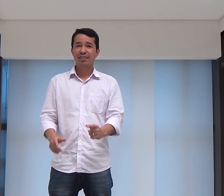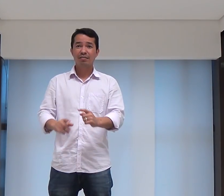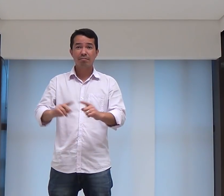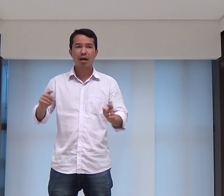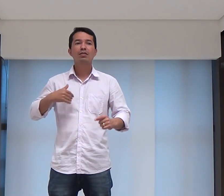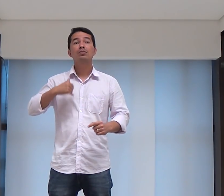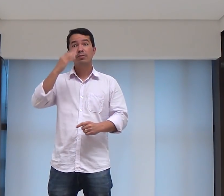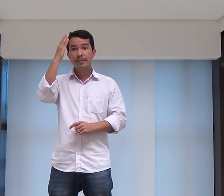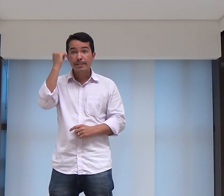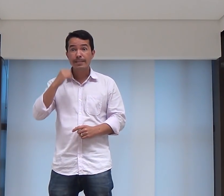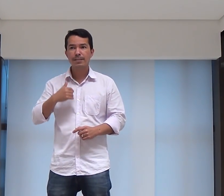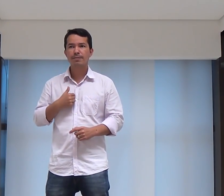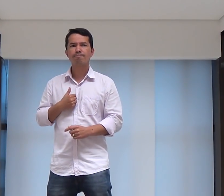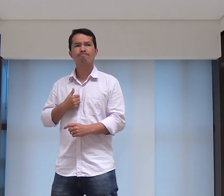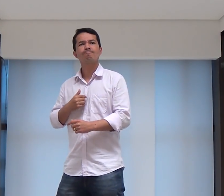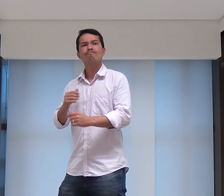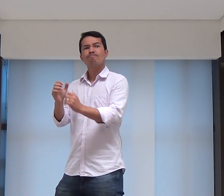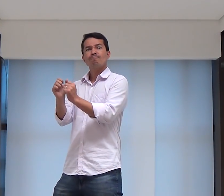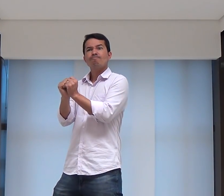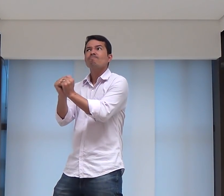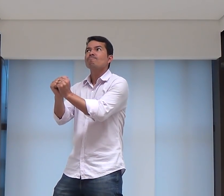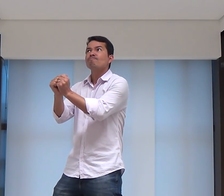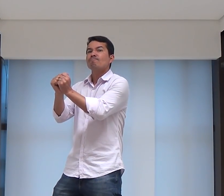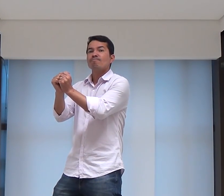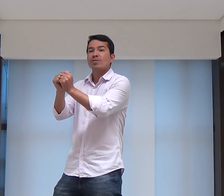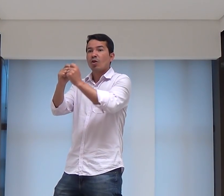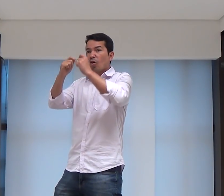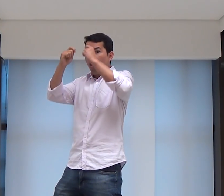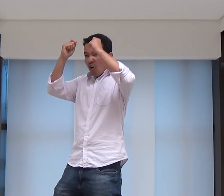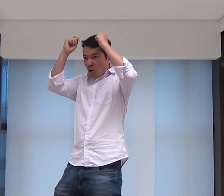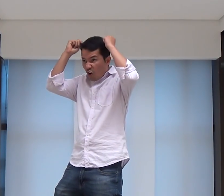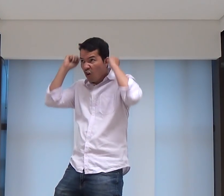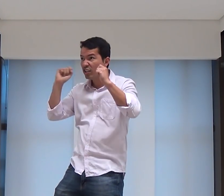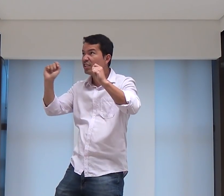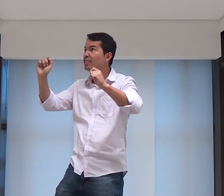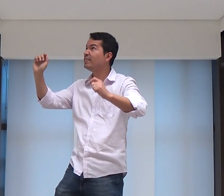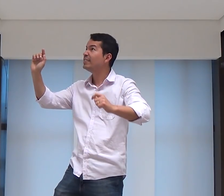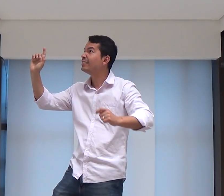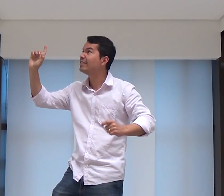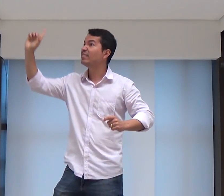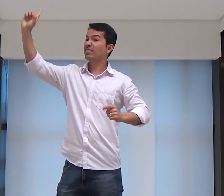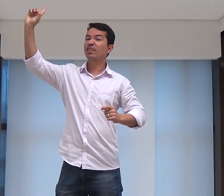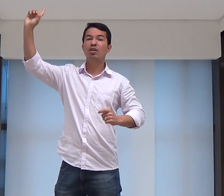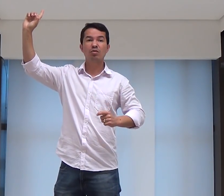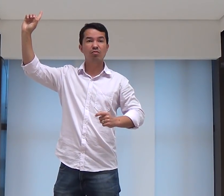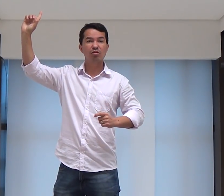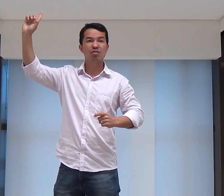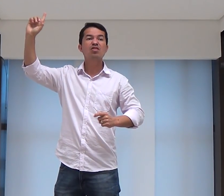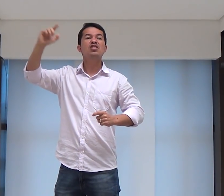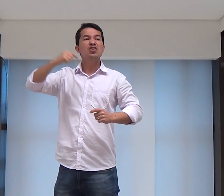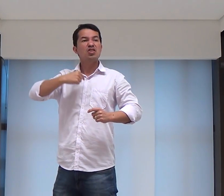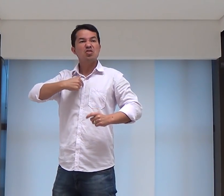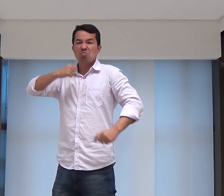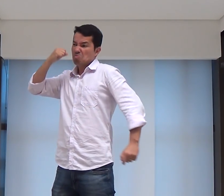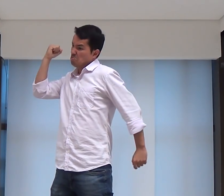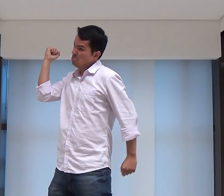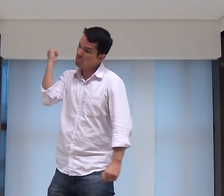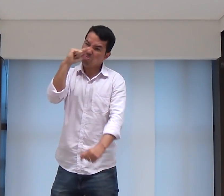problemas. Mas eu sei que se eu estiver com o Cordeiro de Deus, eu